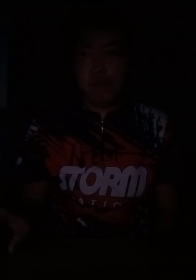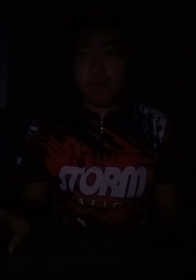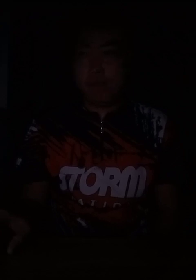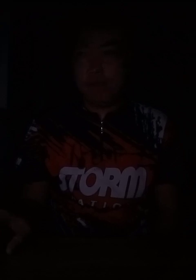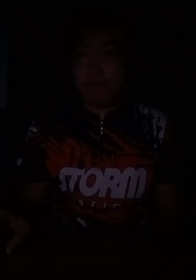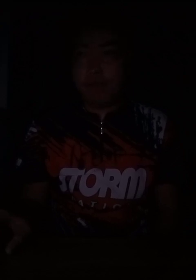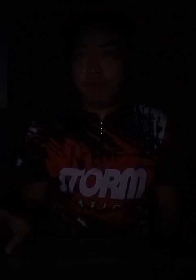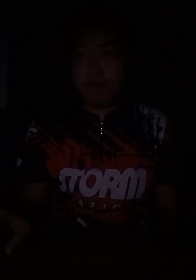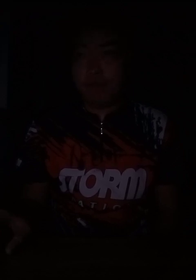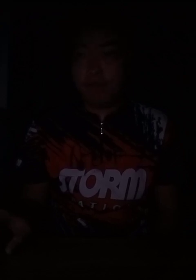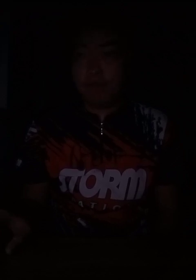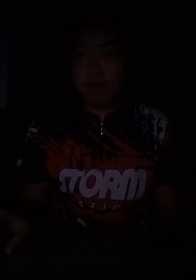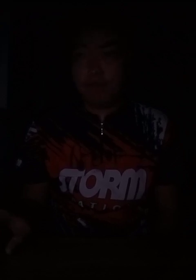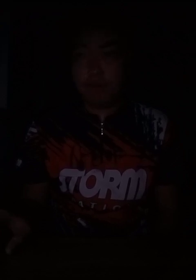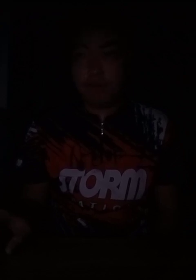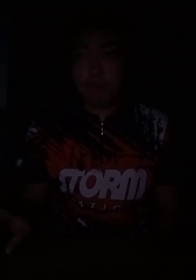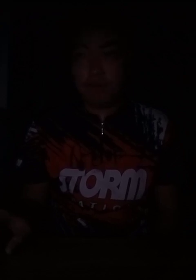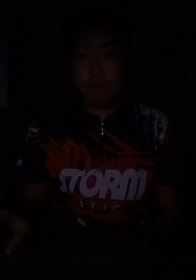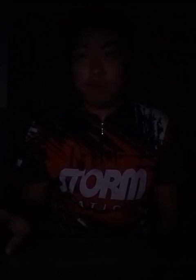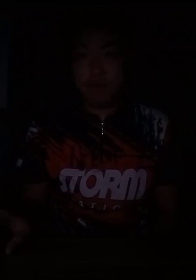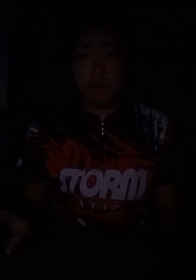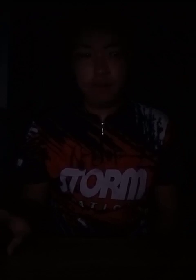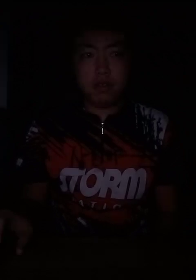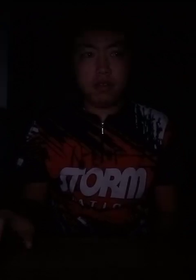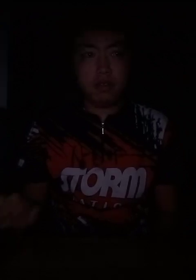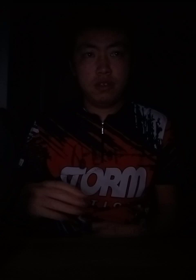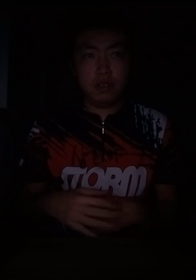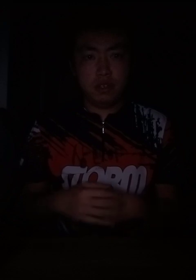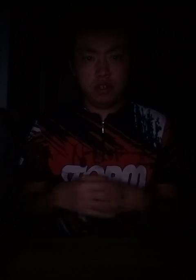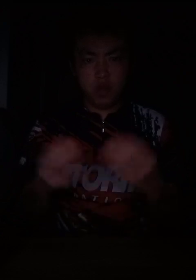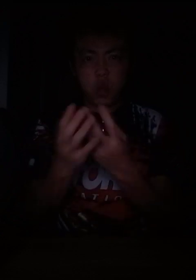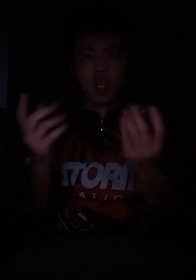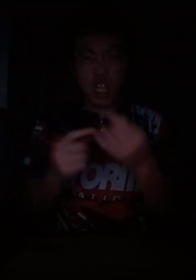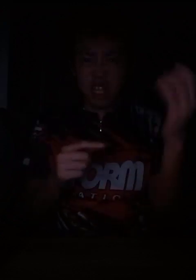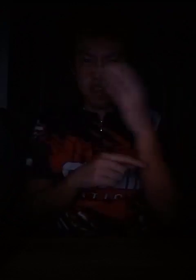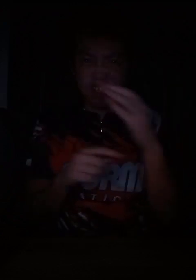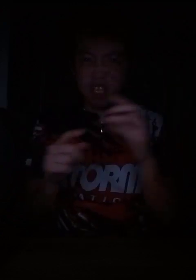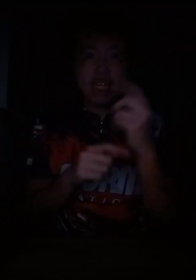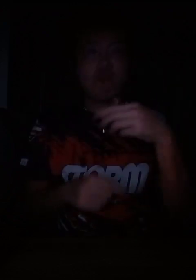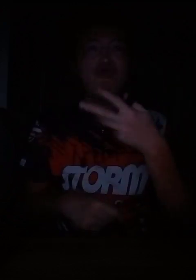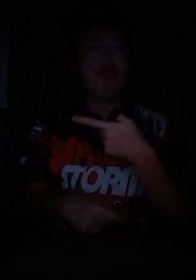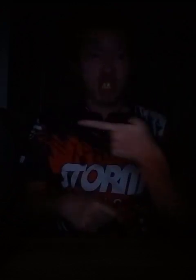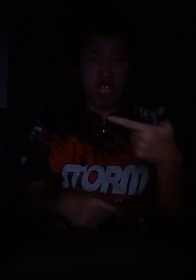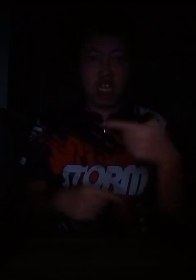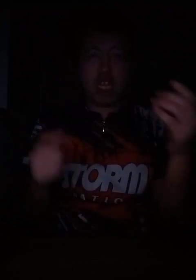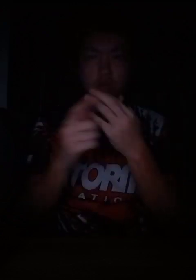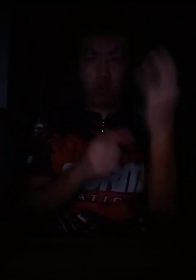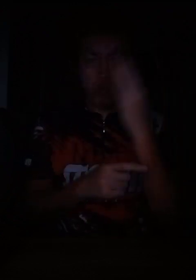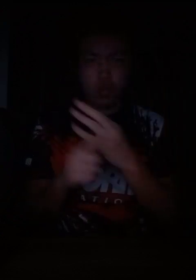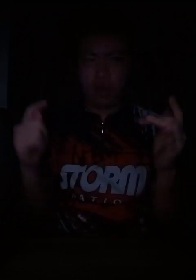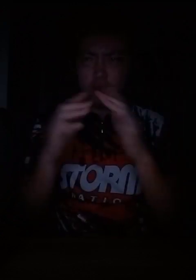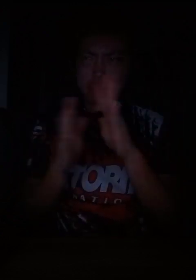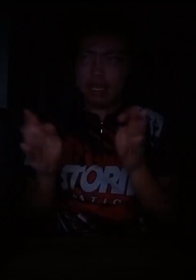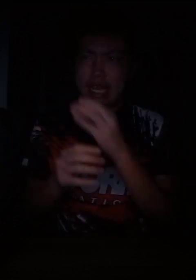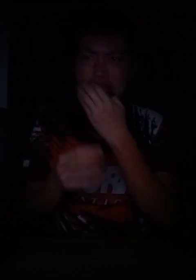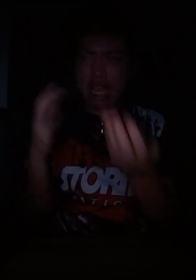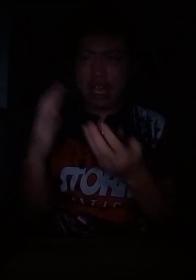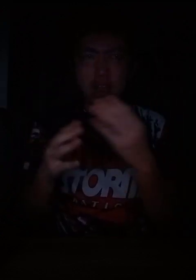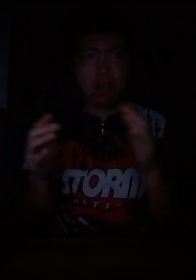첫 모금의 맛이 끝까지 간다. 손석희 사장은 프리랜서 기자 김웅 씨가 불법 취업 협박을 하면서 거액을